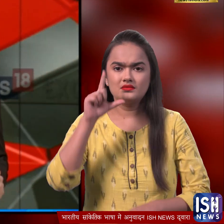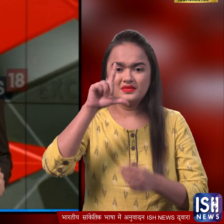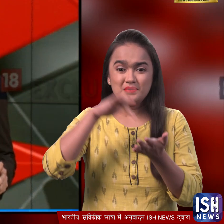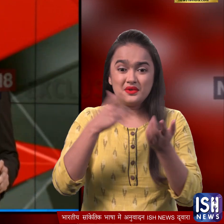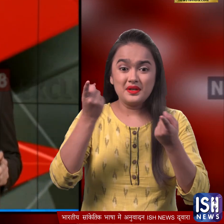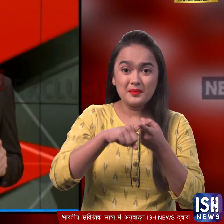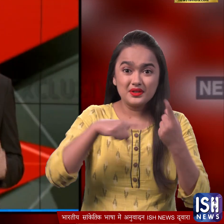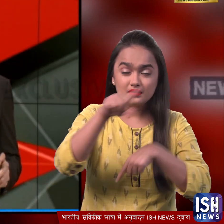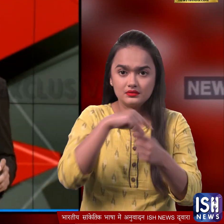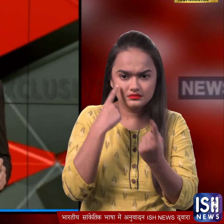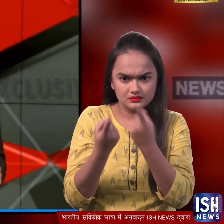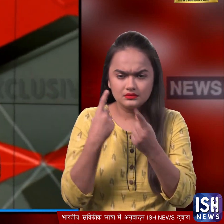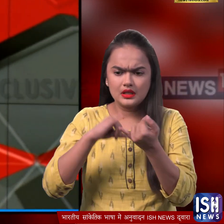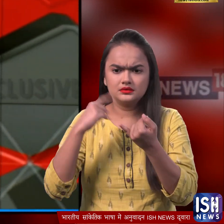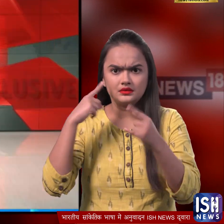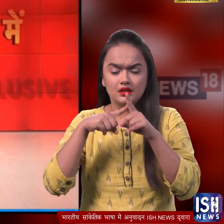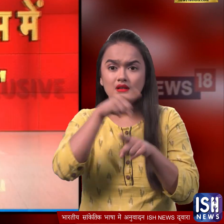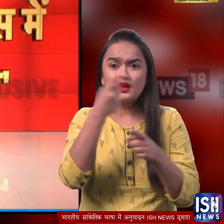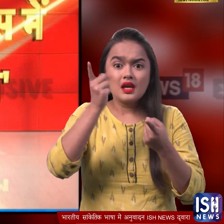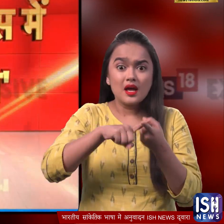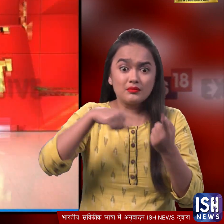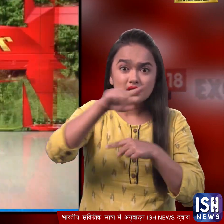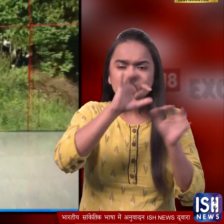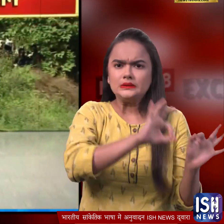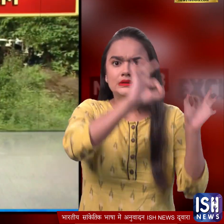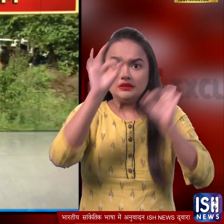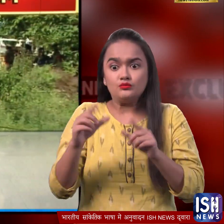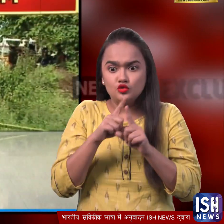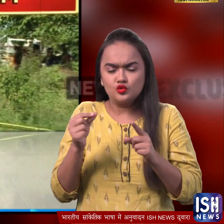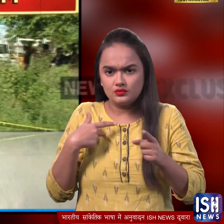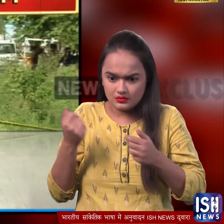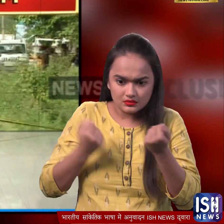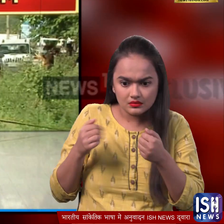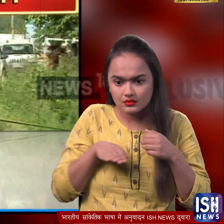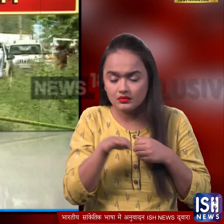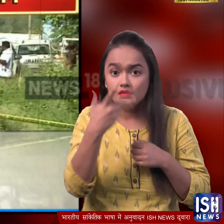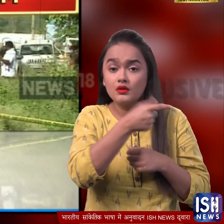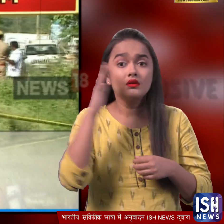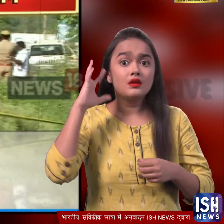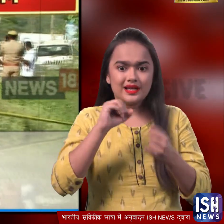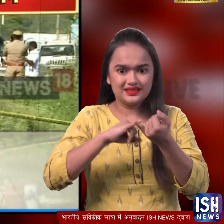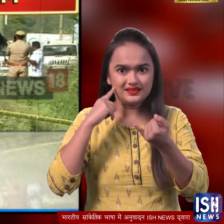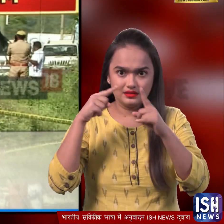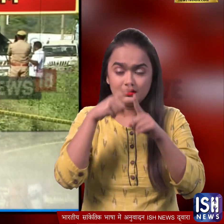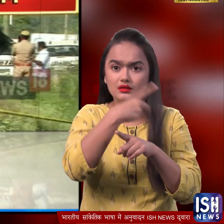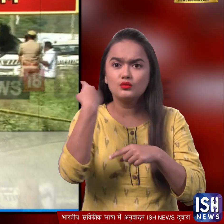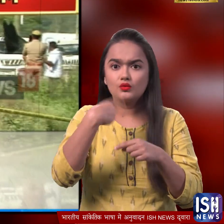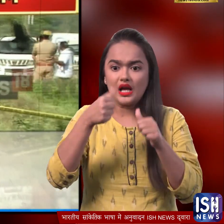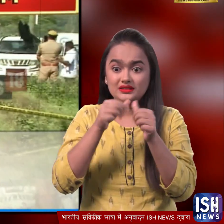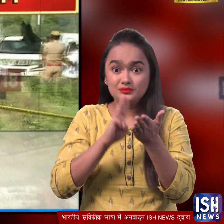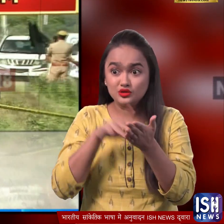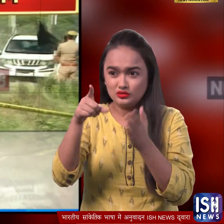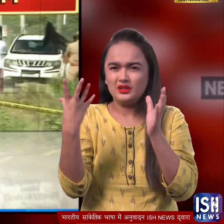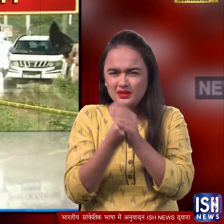लखीमपुर कांड की जांच कर रही एसआईटी ने घटना वाले दिन का रिक्रिएशन किया। यह खबर पहले ही आई थी कि एसआईटी लखीमपुर मामले में आरोपी आशीष